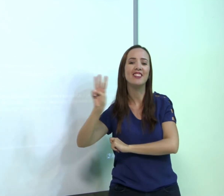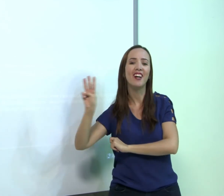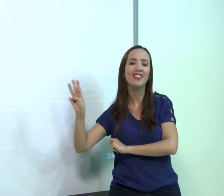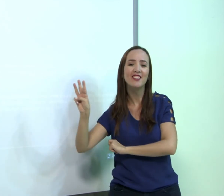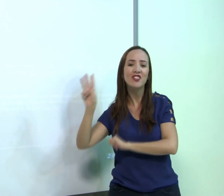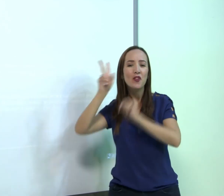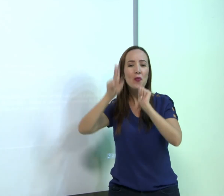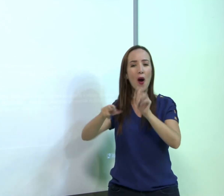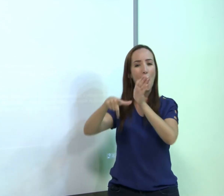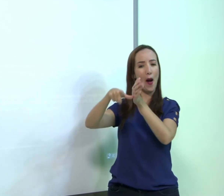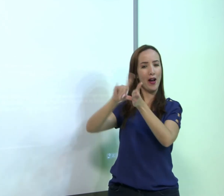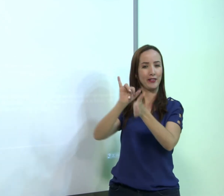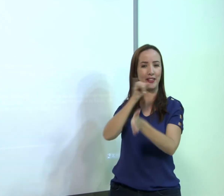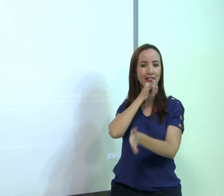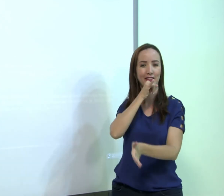departamento, e deve-se colocar,